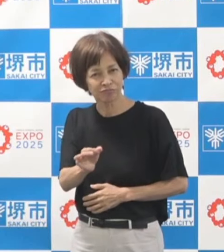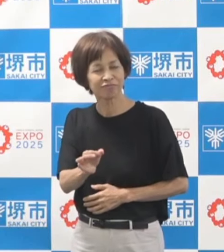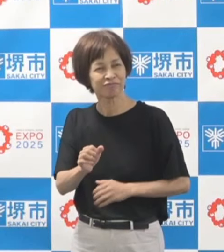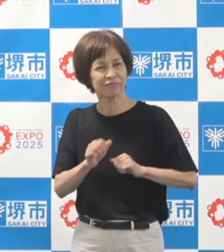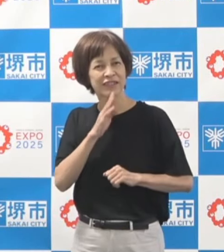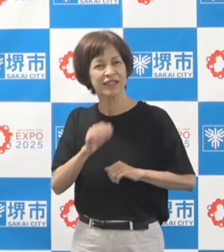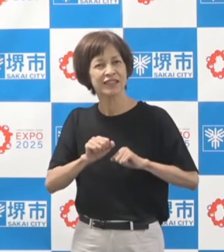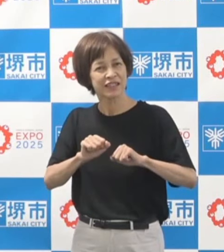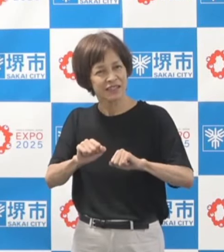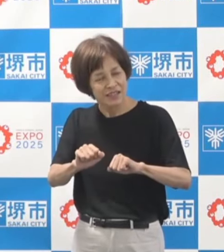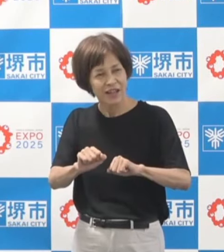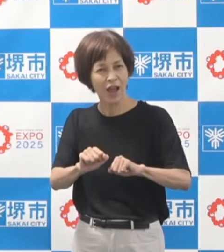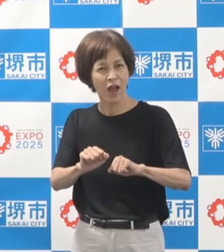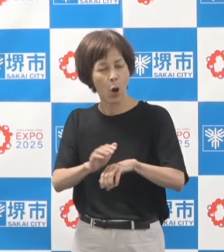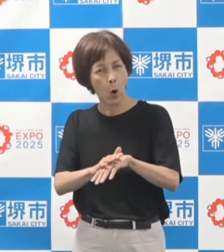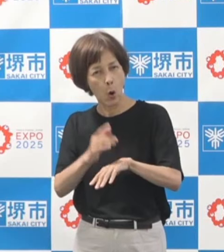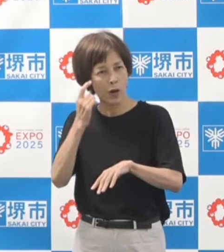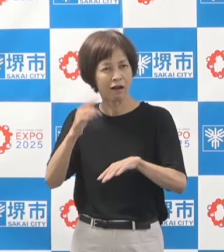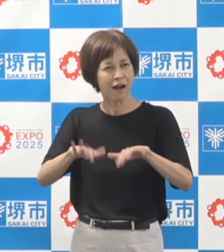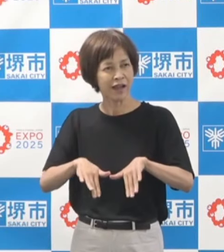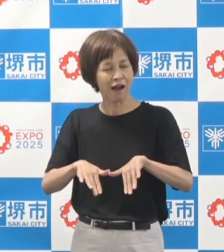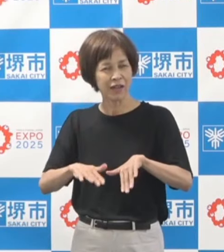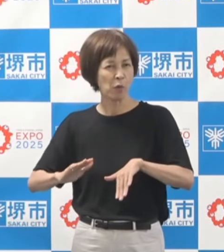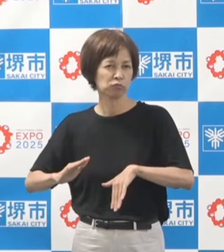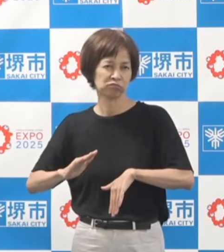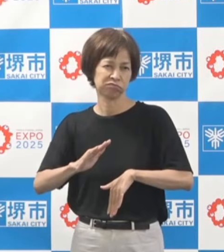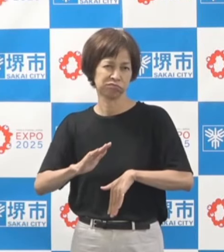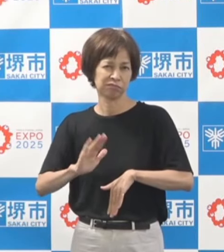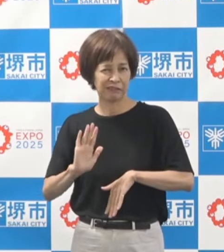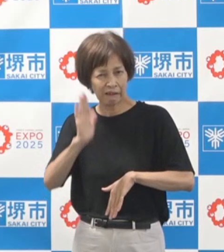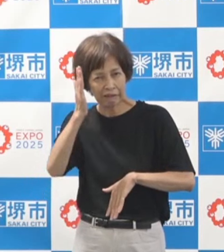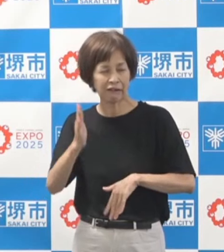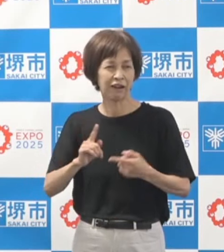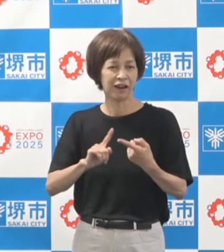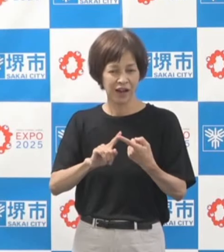てきて、手立てを打ってきましたが、ただ伸び悩んでいるという状況はありました。